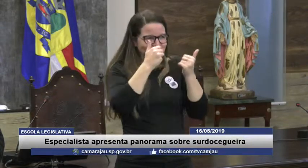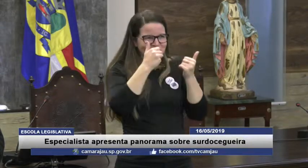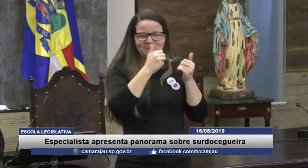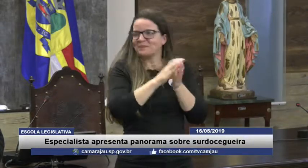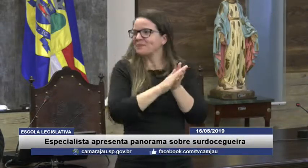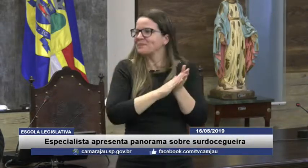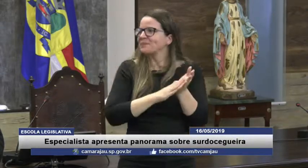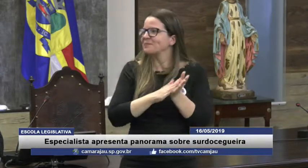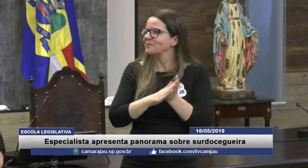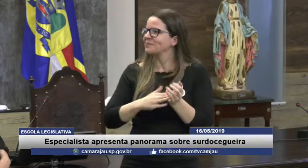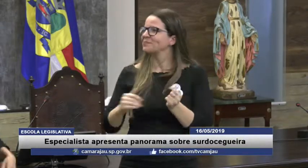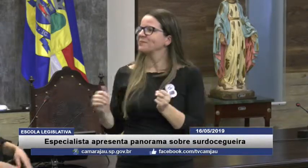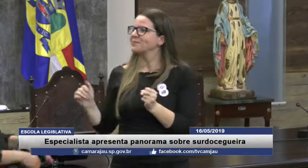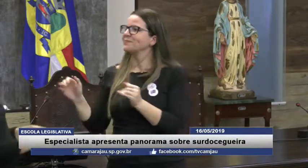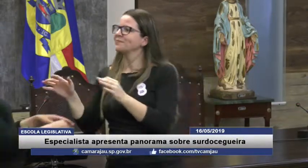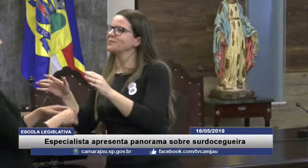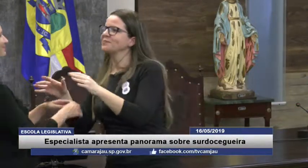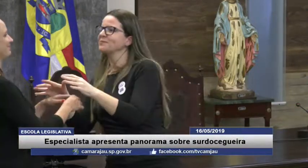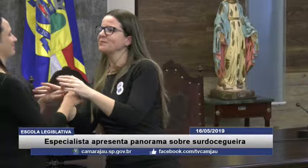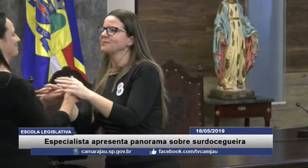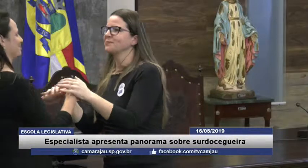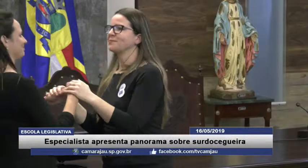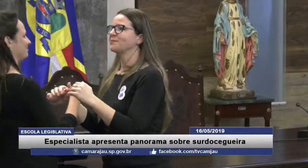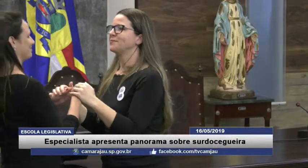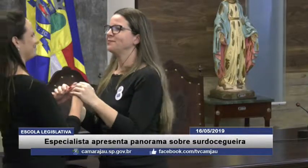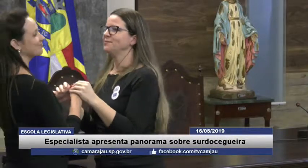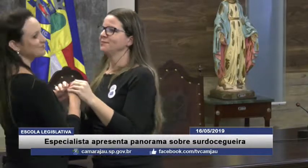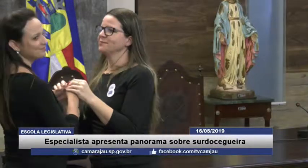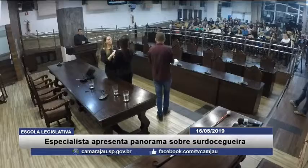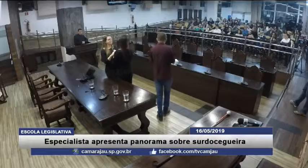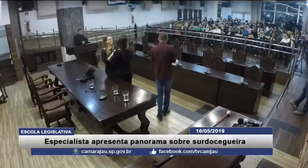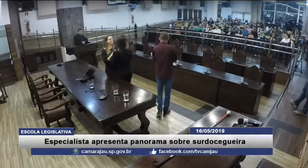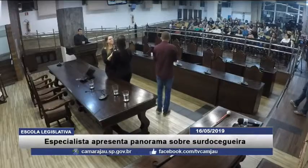identidade surdo-cega. Então, explique isso também para suas amigas.